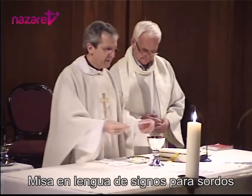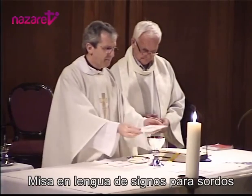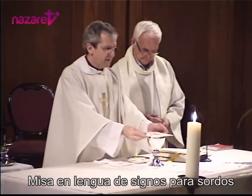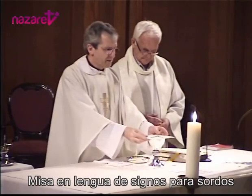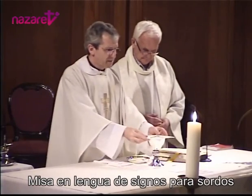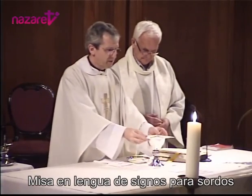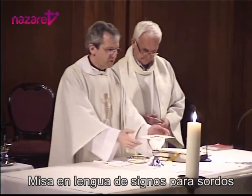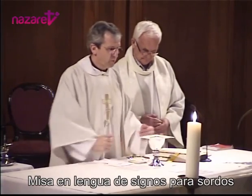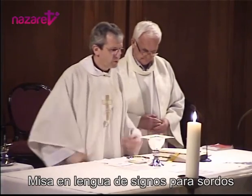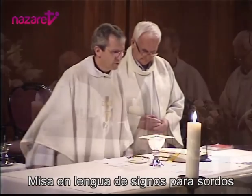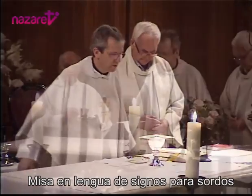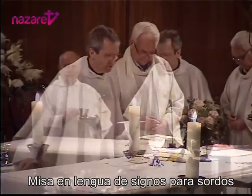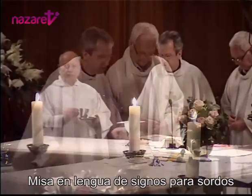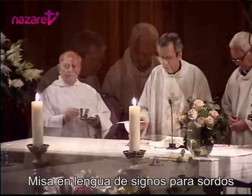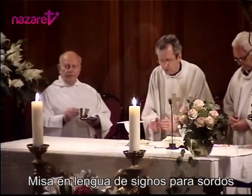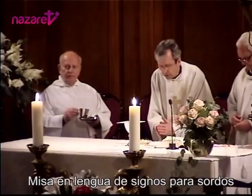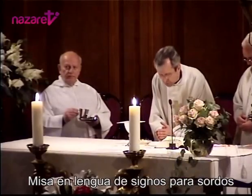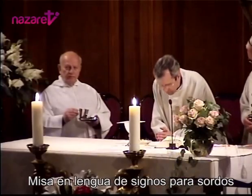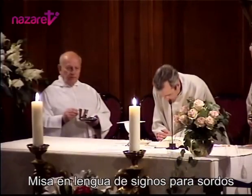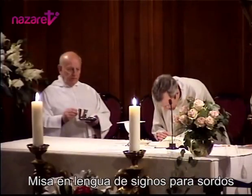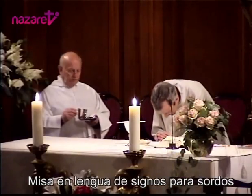Acepta, Señor, nuestro corazón contrito y humilde.